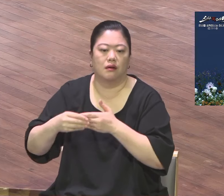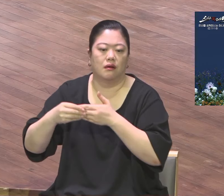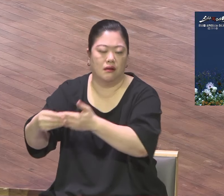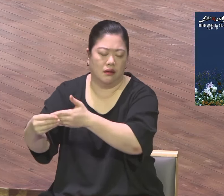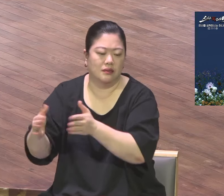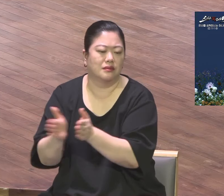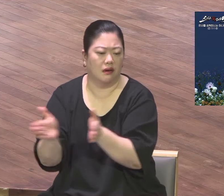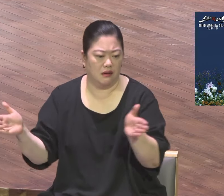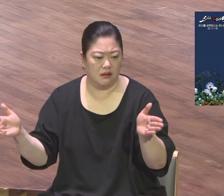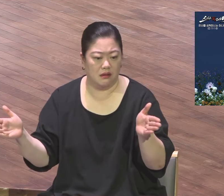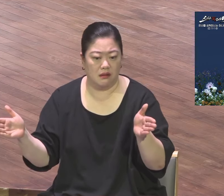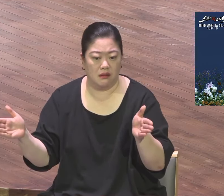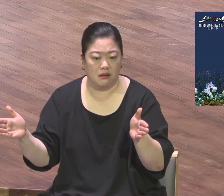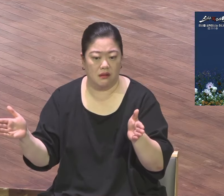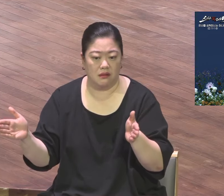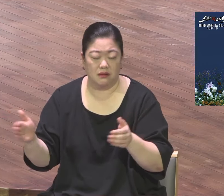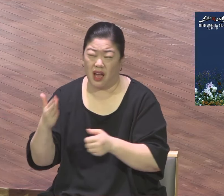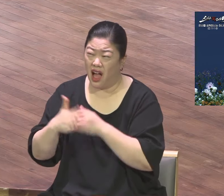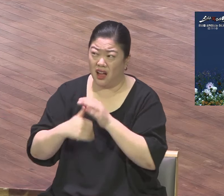생사,